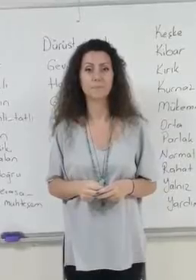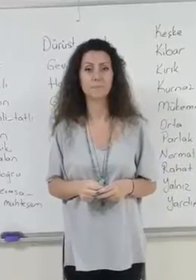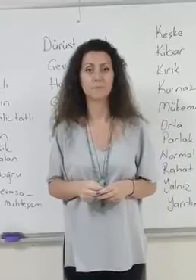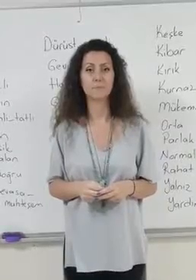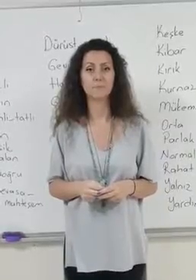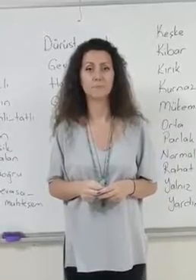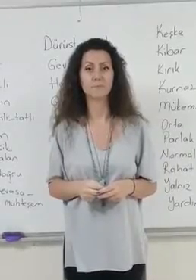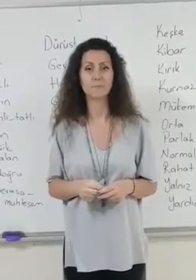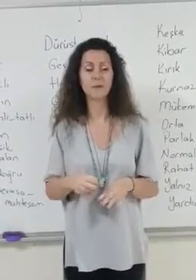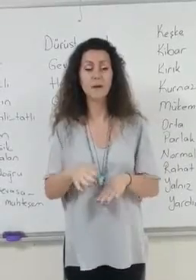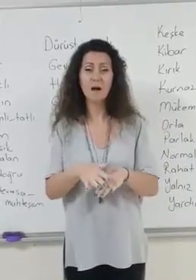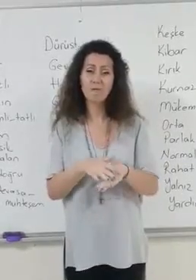yavaş,